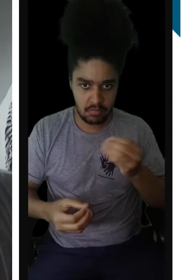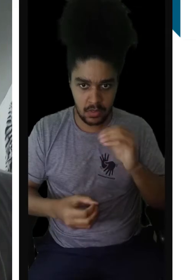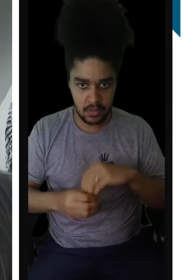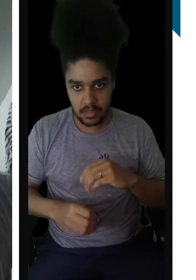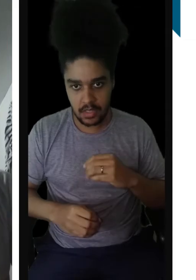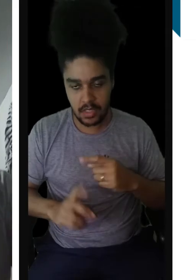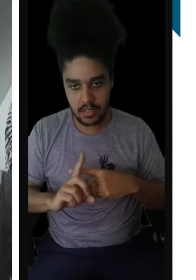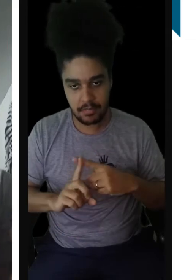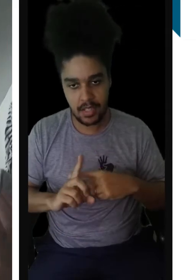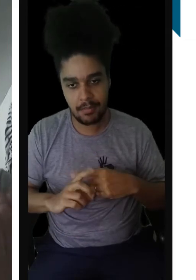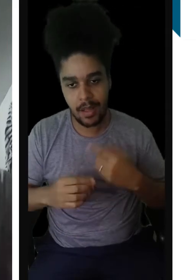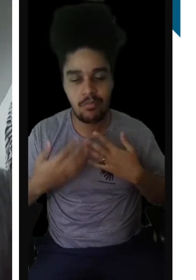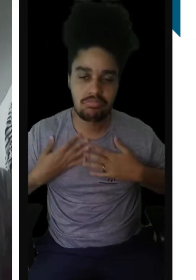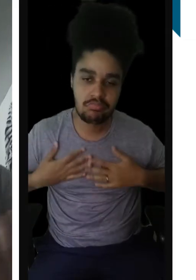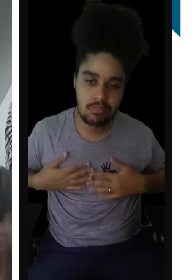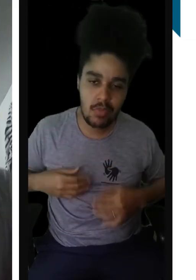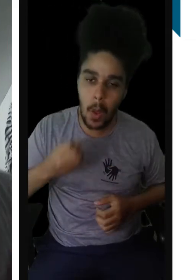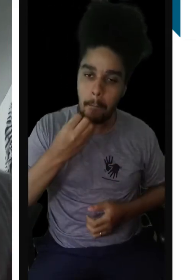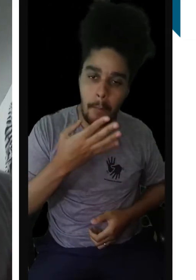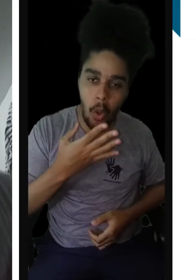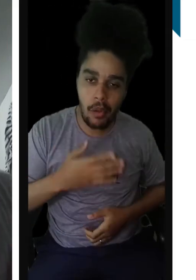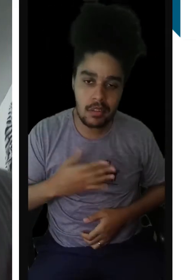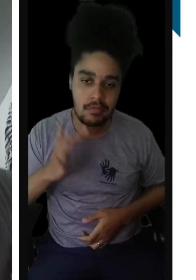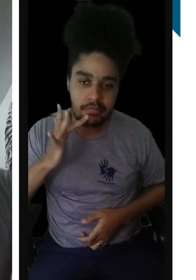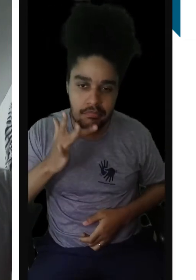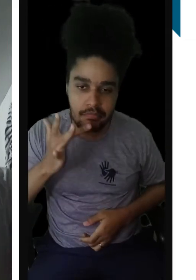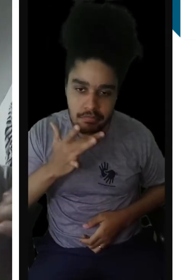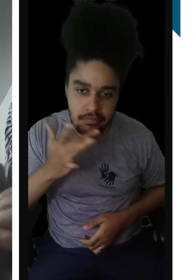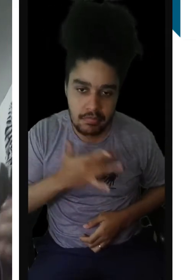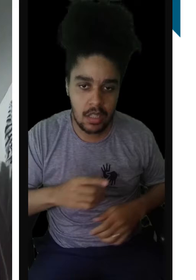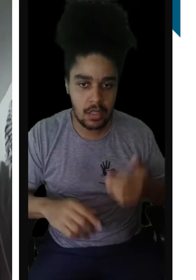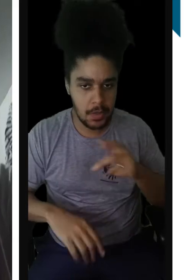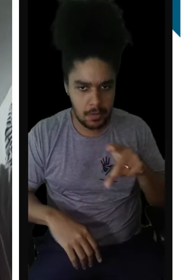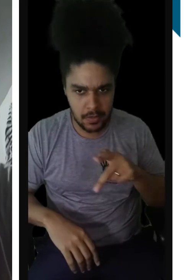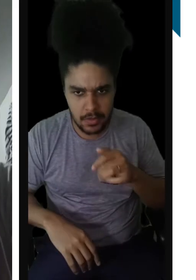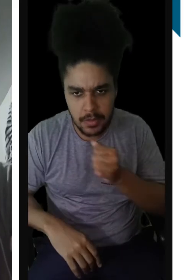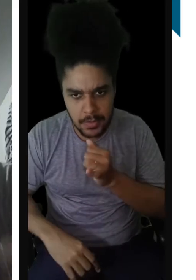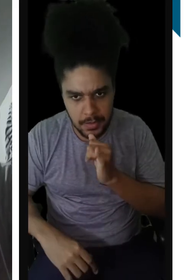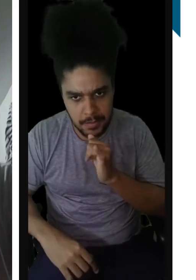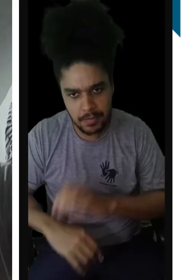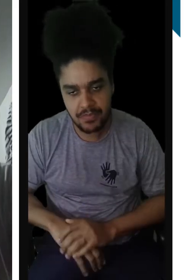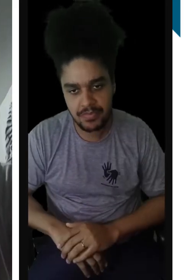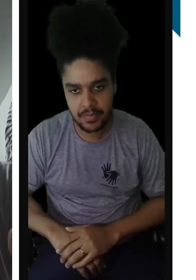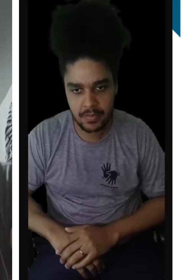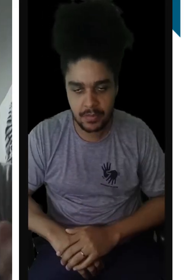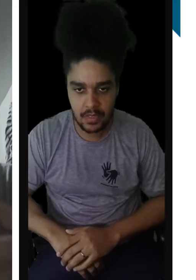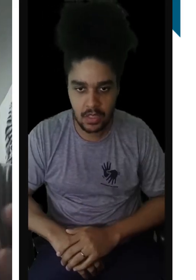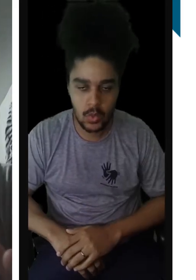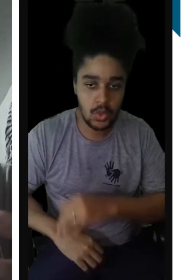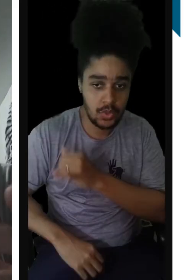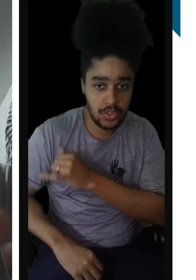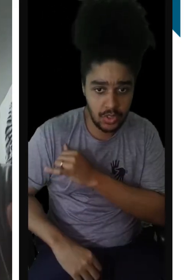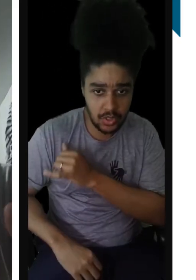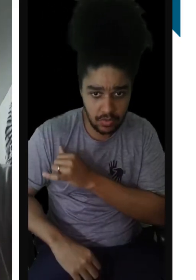dentro da cidade, vai estar uma temperatura mais agradável, mais amena. Professor, pode dar um exemplo? Sim, o Rio